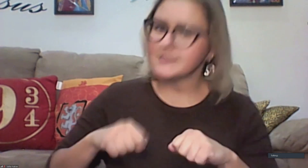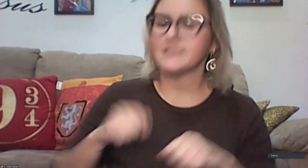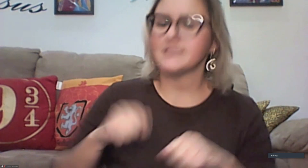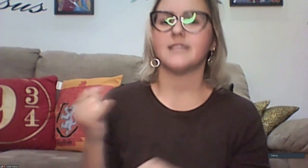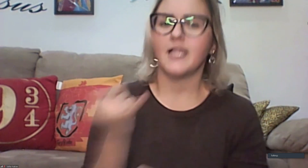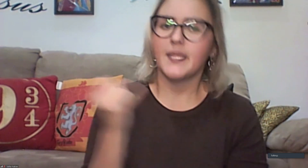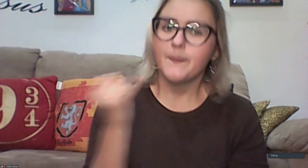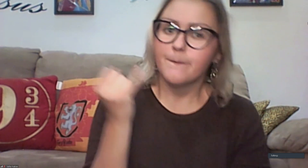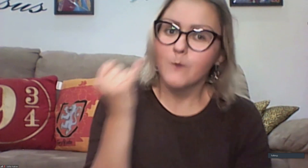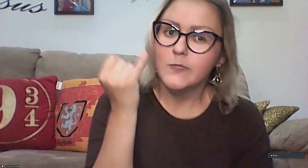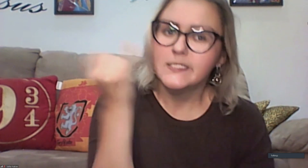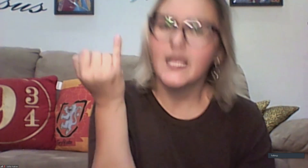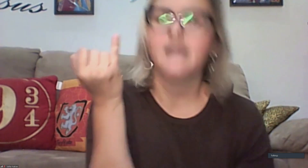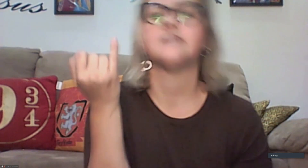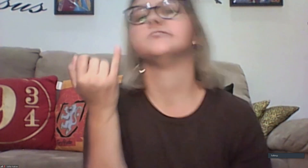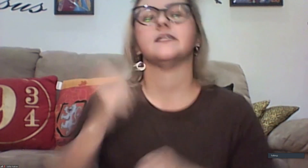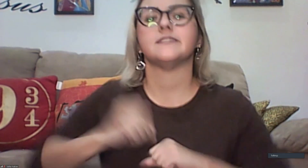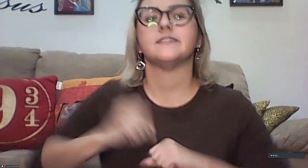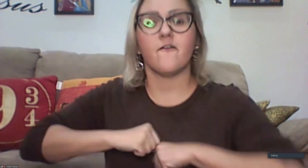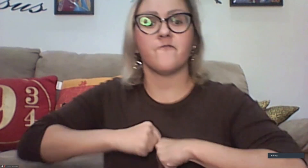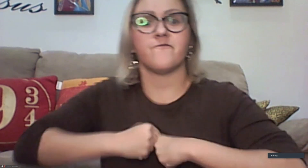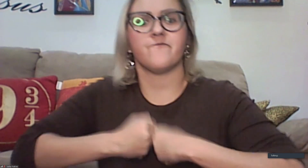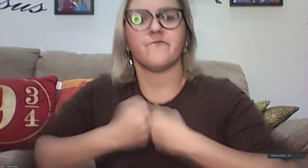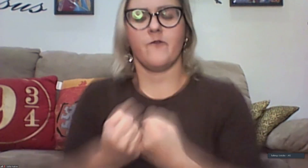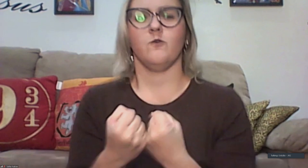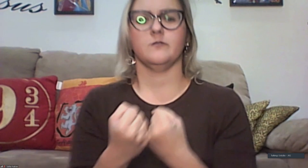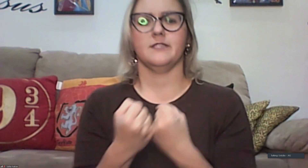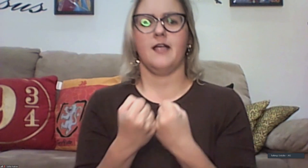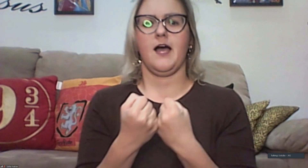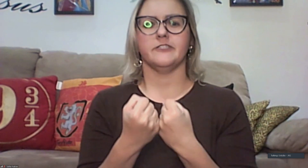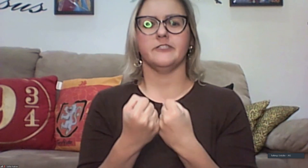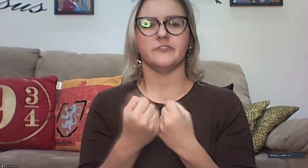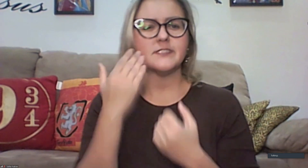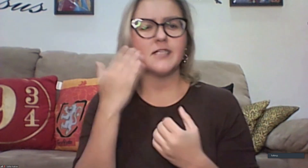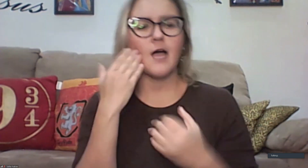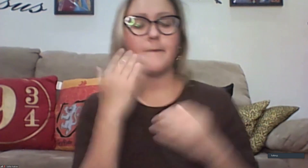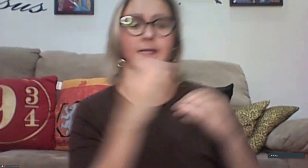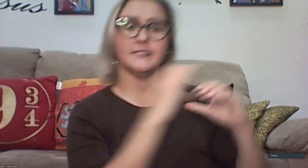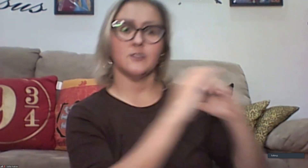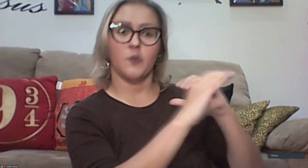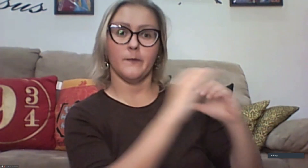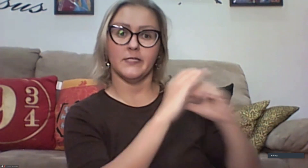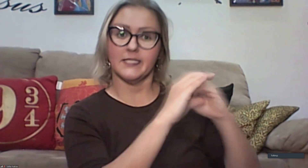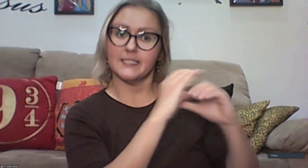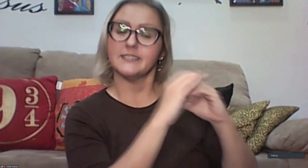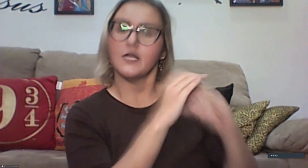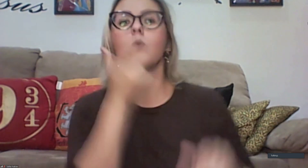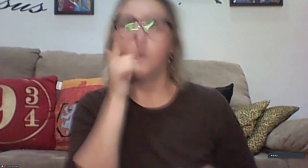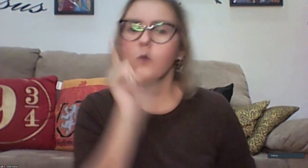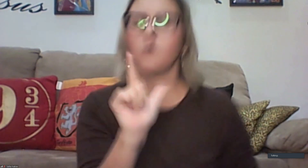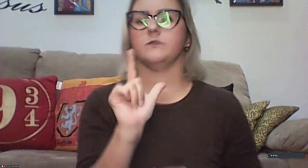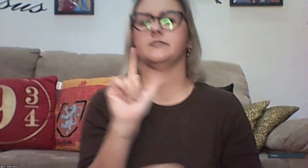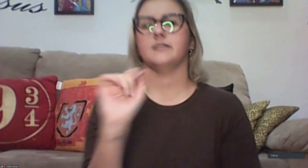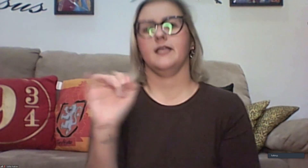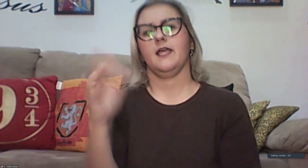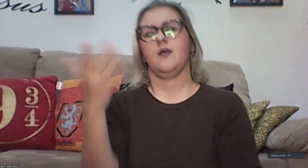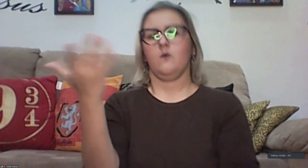grande esforço para que a comunicação aconteça, para que a comunicação logre. E isso dentro